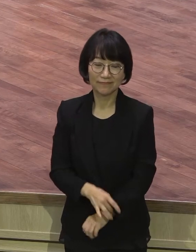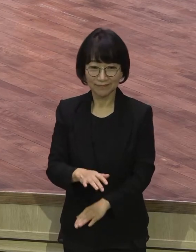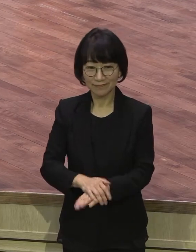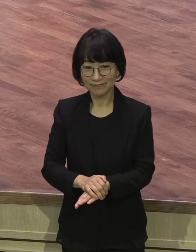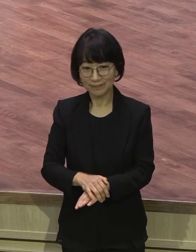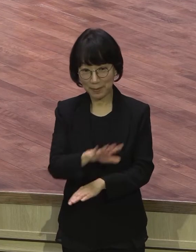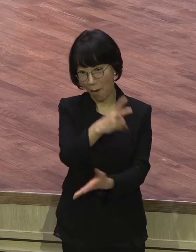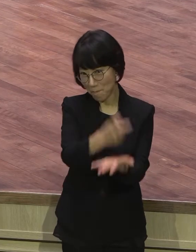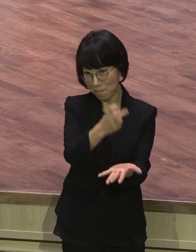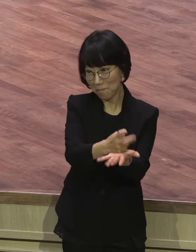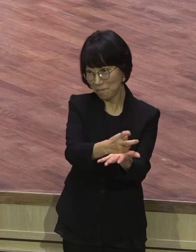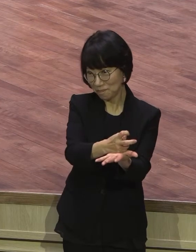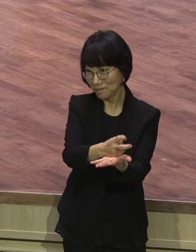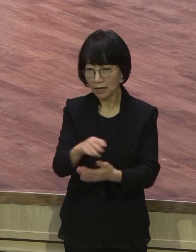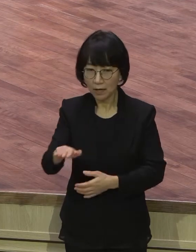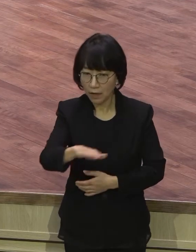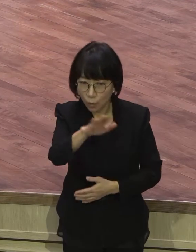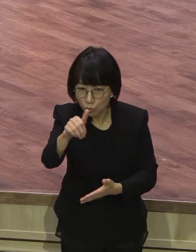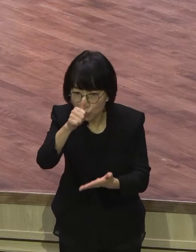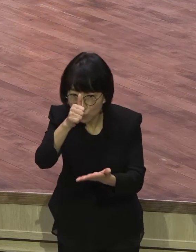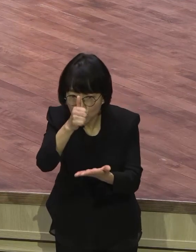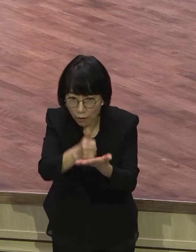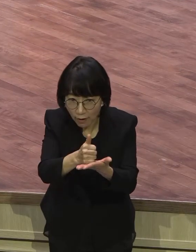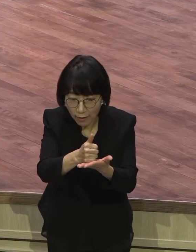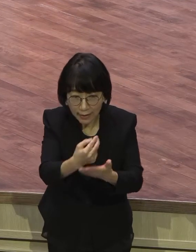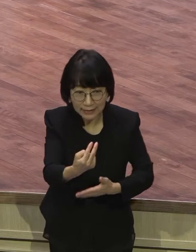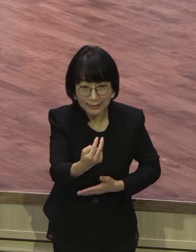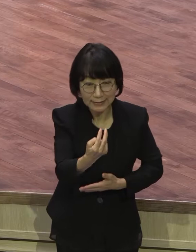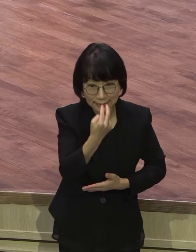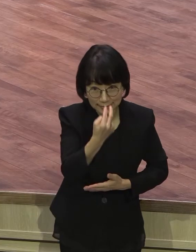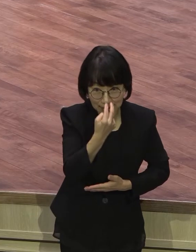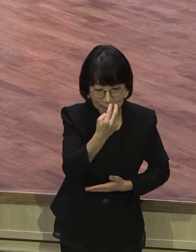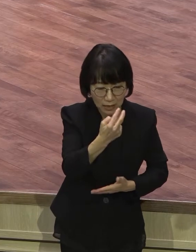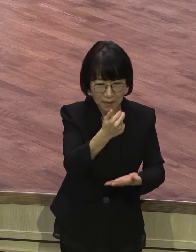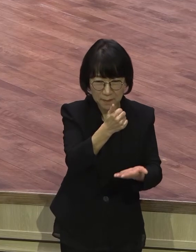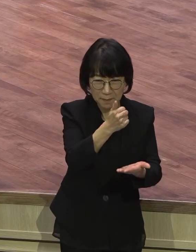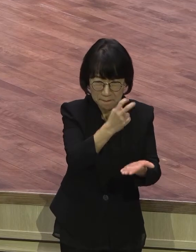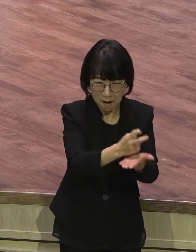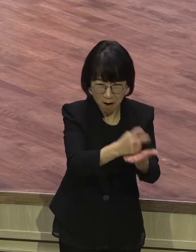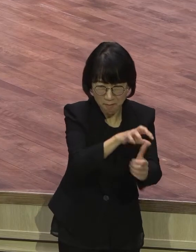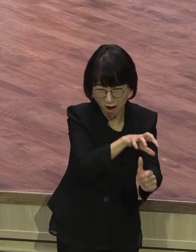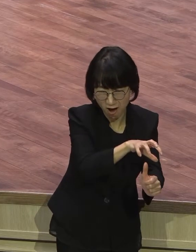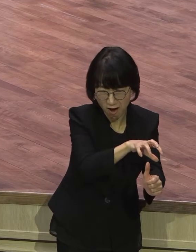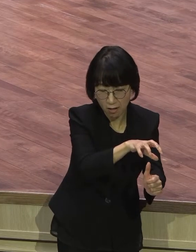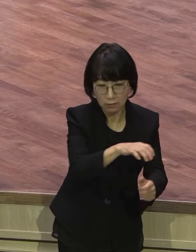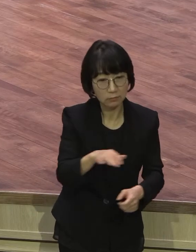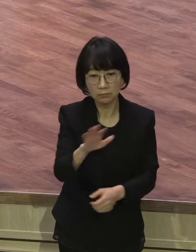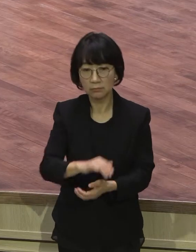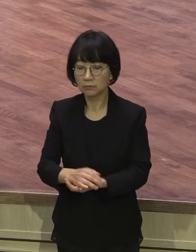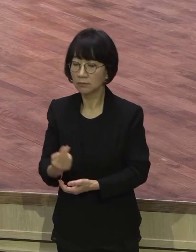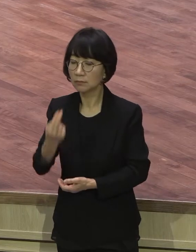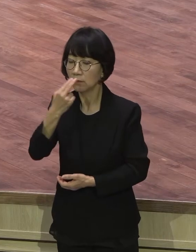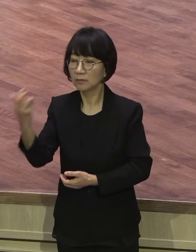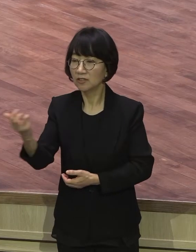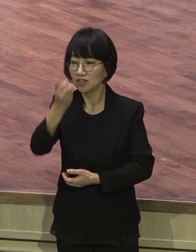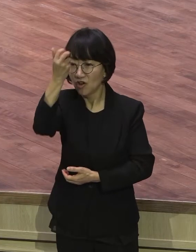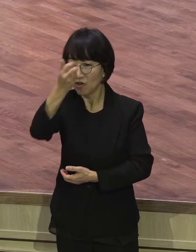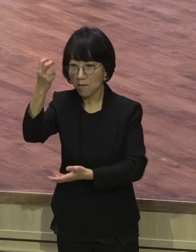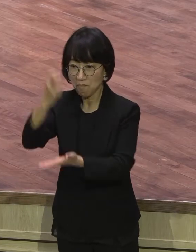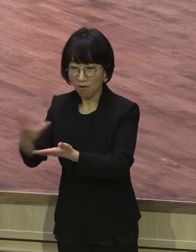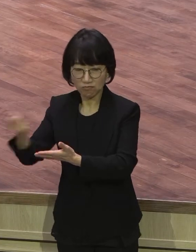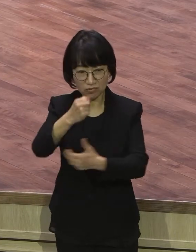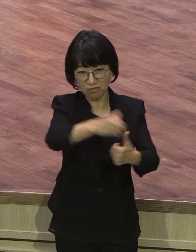법적으로 죄와 사망의 법에서 생명과 승리의 법으로 법적으로 해방되었다. 이 사회의